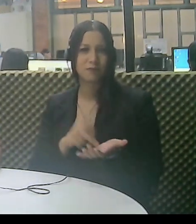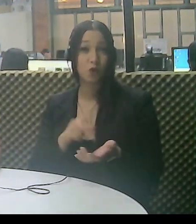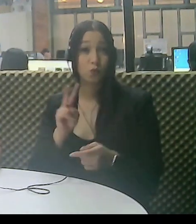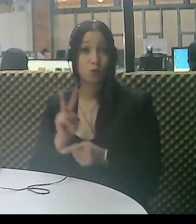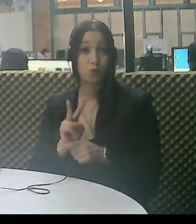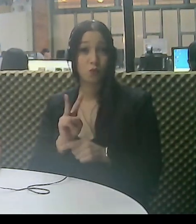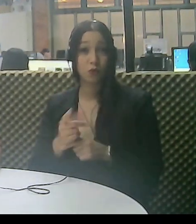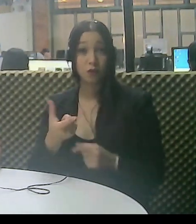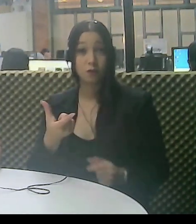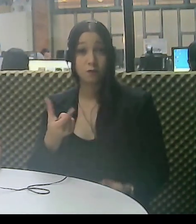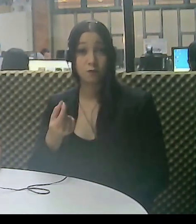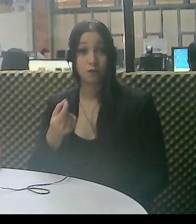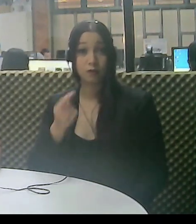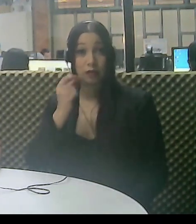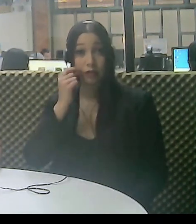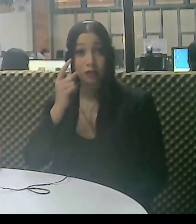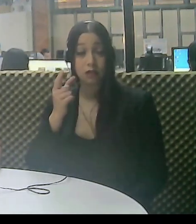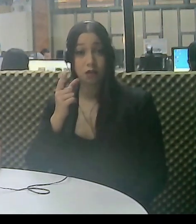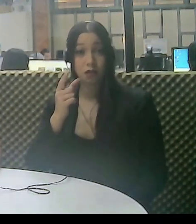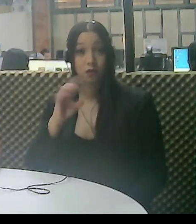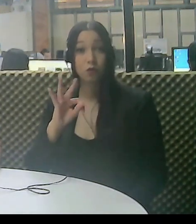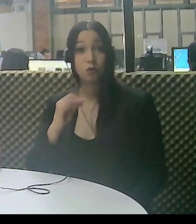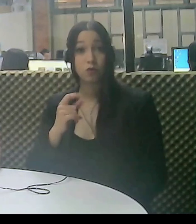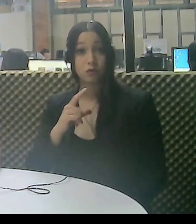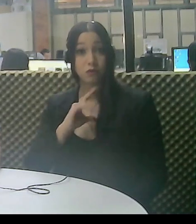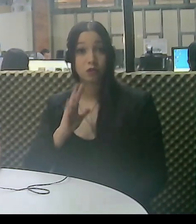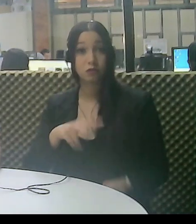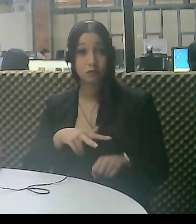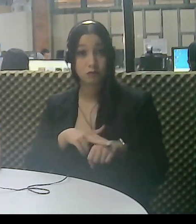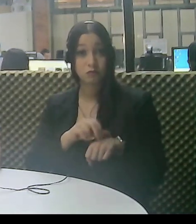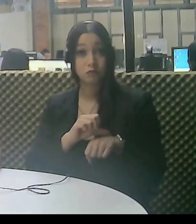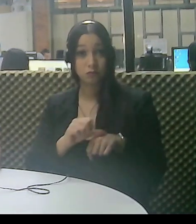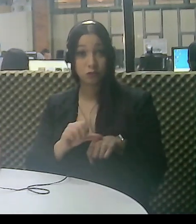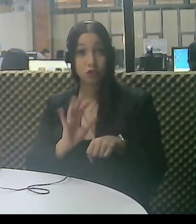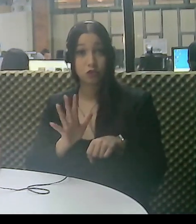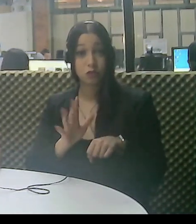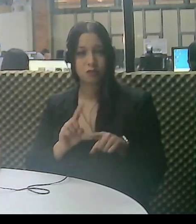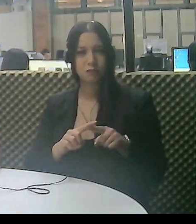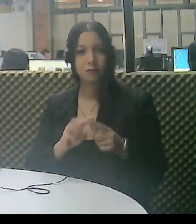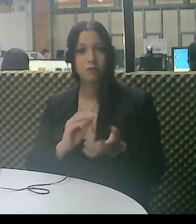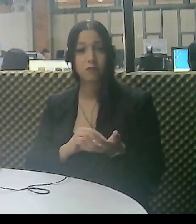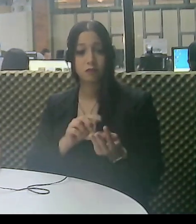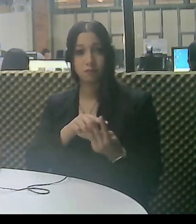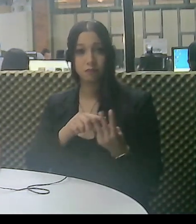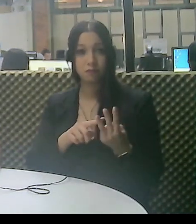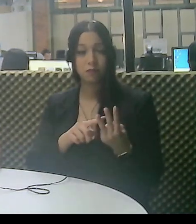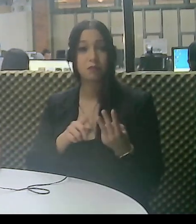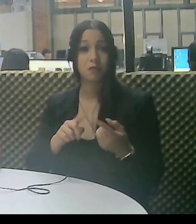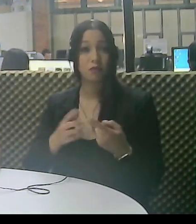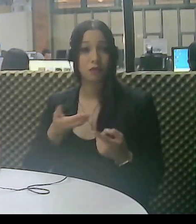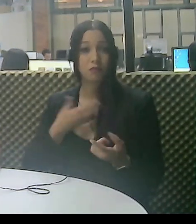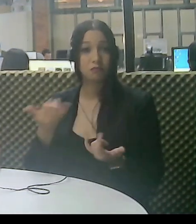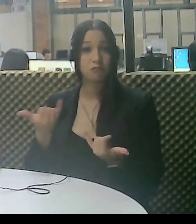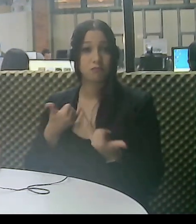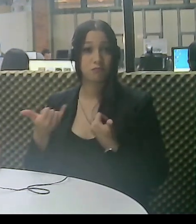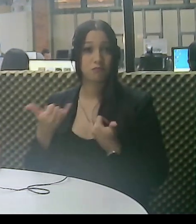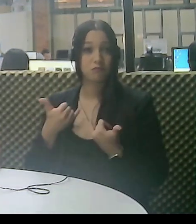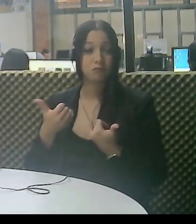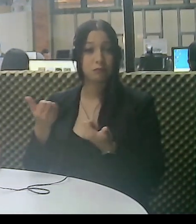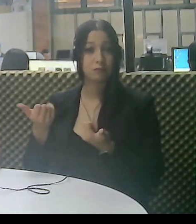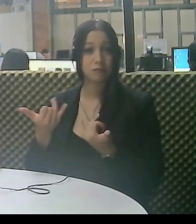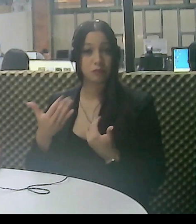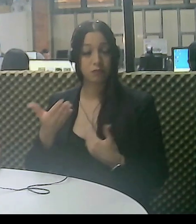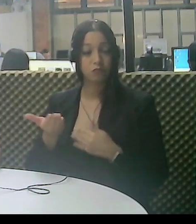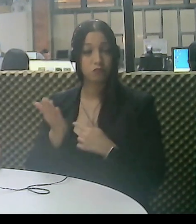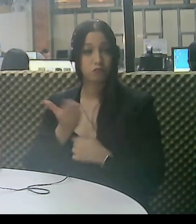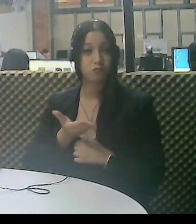20 gatos, né? A maioria, todos são castrados, faltam só os 3. Eu fiquei sabendo através das protetoras mesmo, que me instruiu e me ajudou,